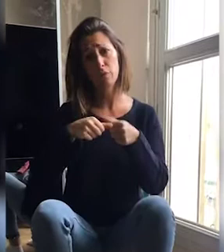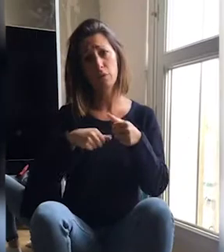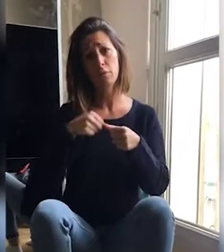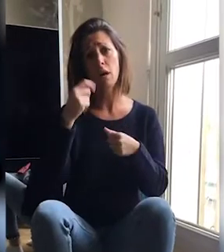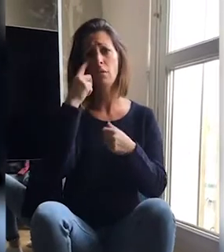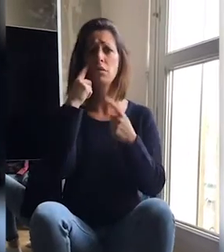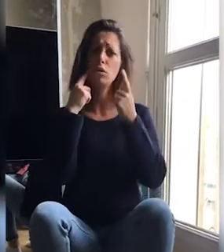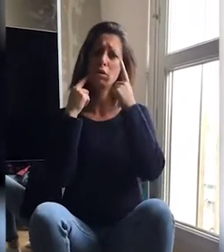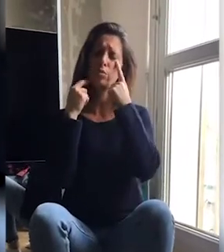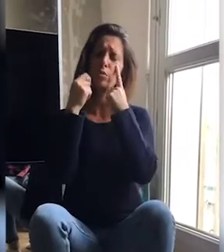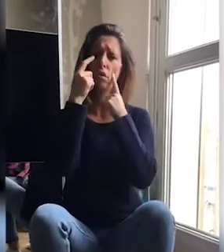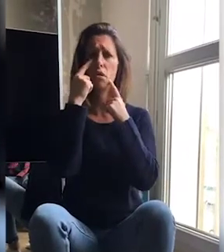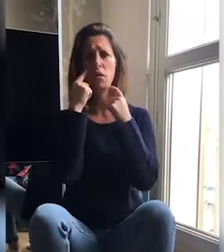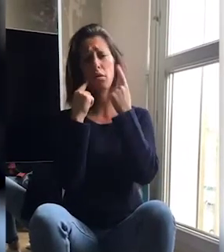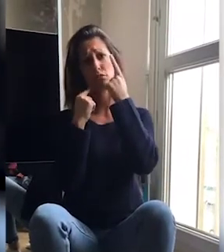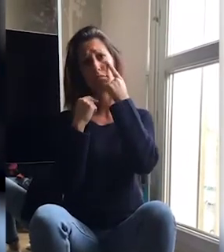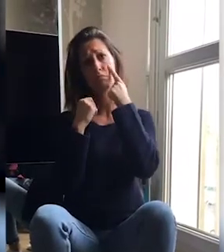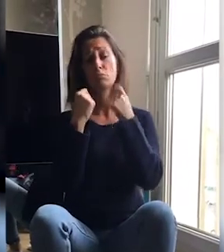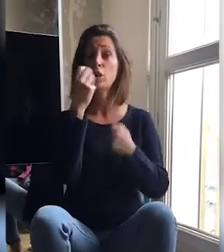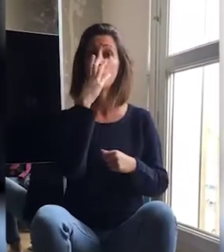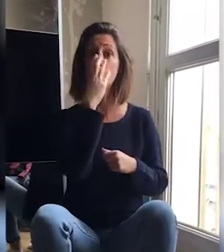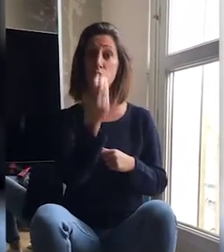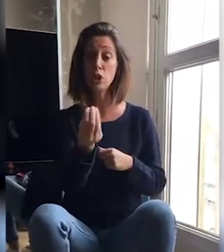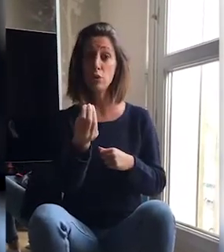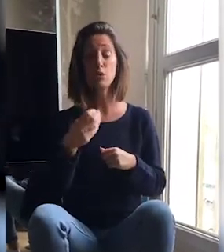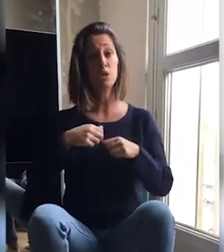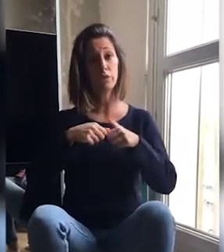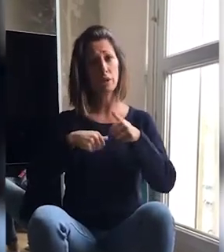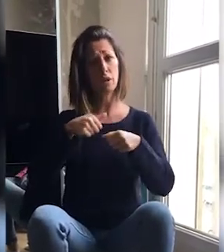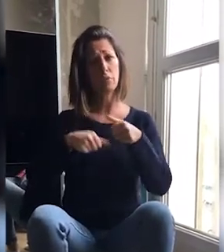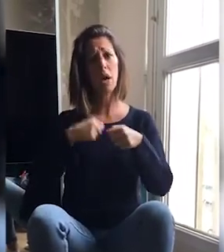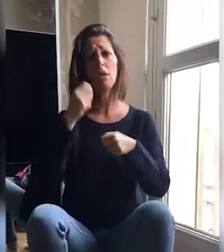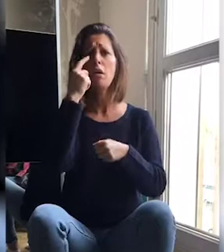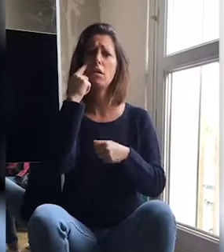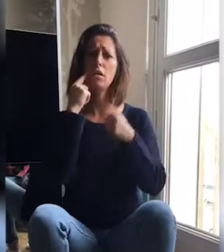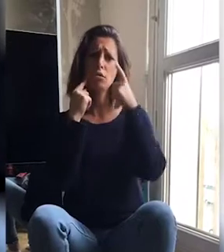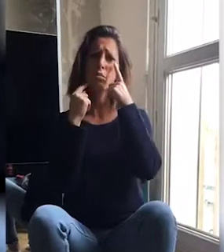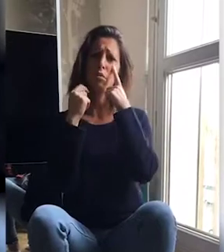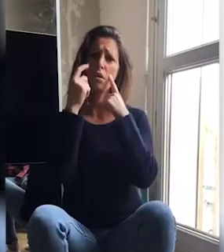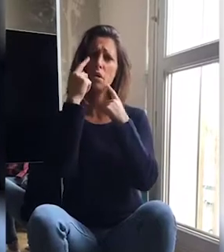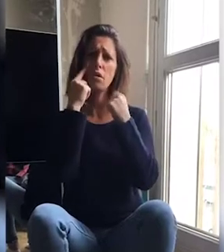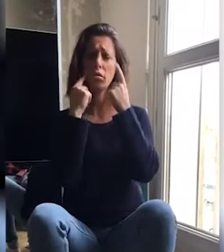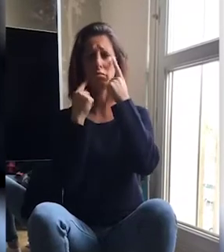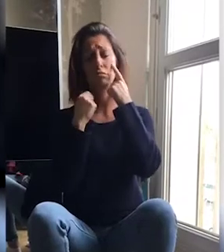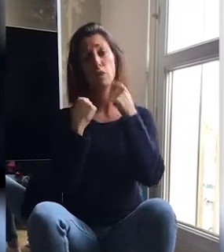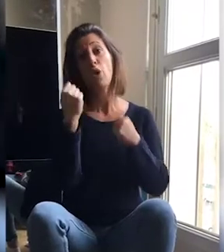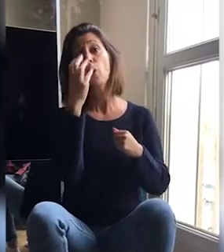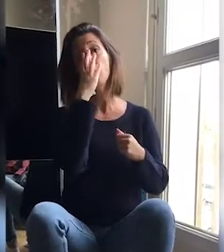très mal et il pleure. Petit loup s'est fait très mal et il pleure.